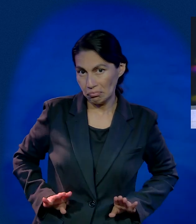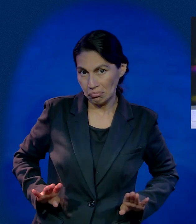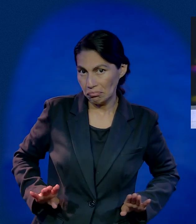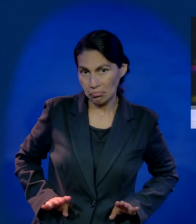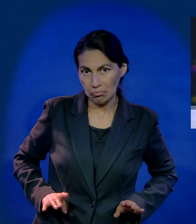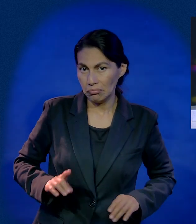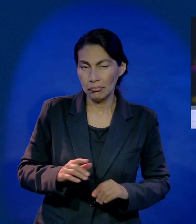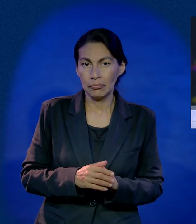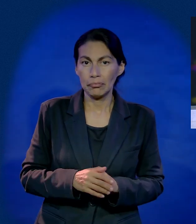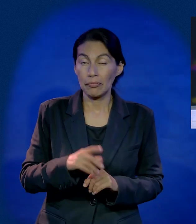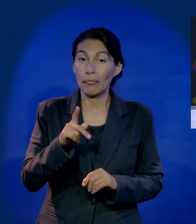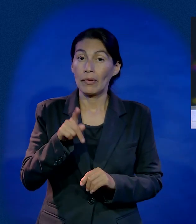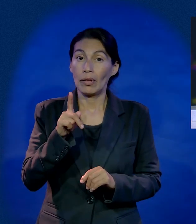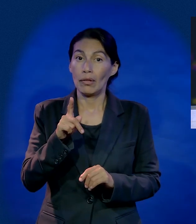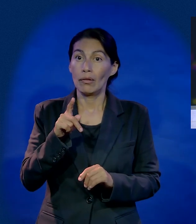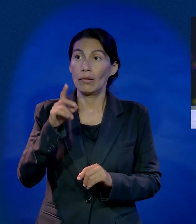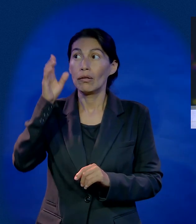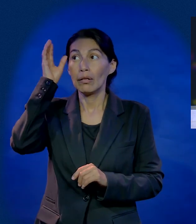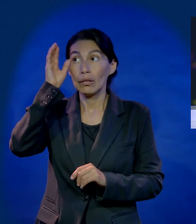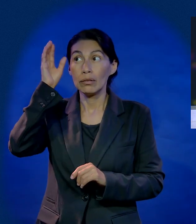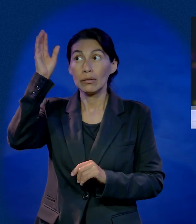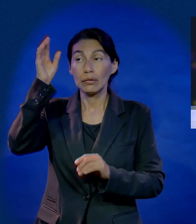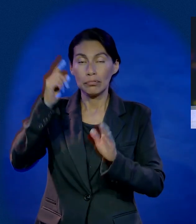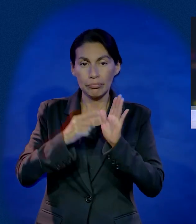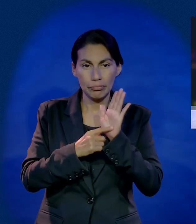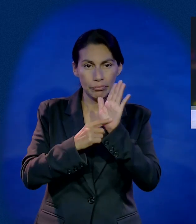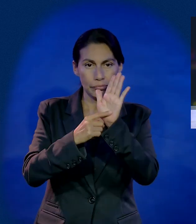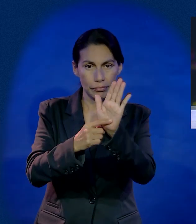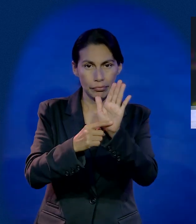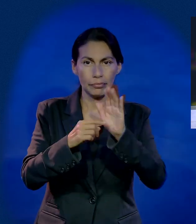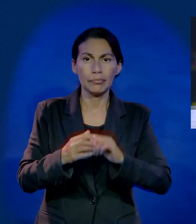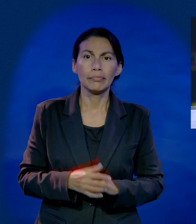Y no soy digno de responderla, pero en Cristo déjame hacer un intento